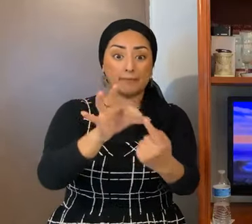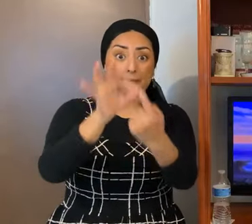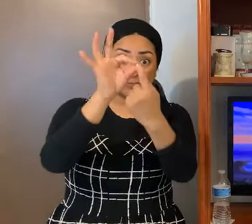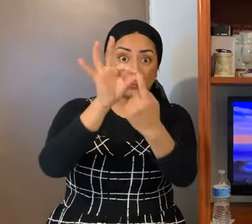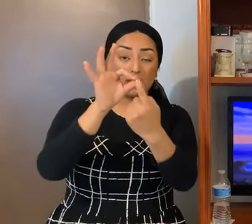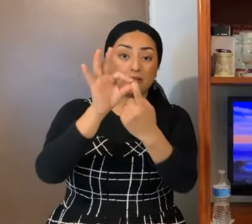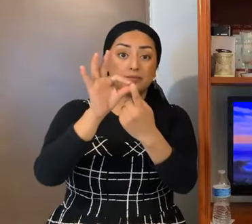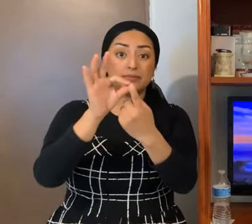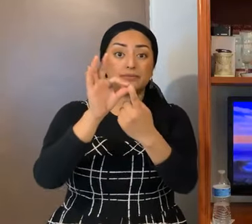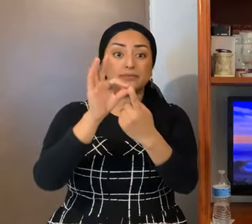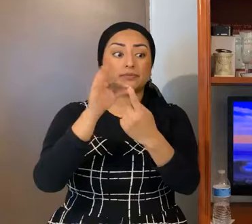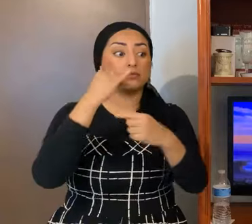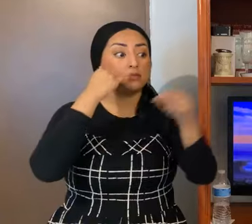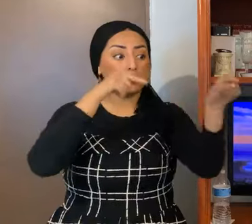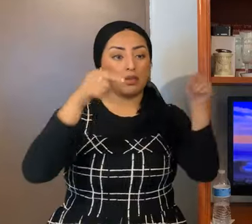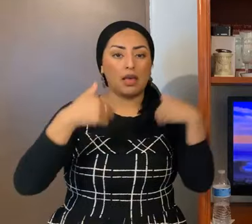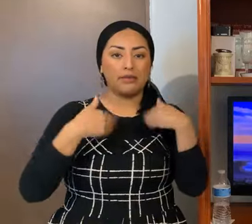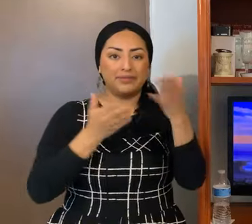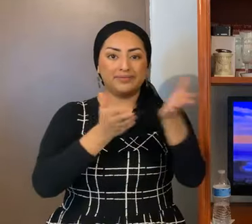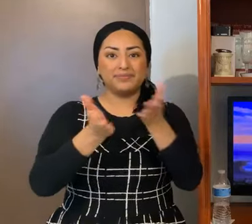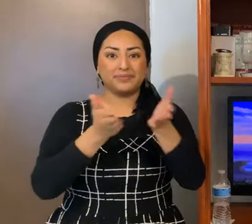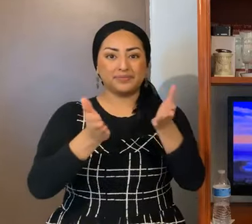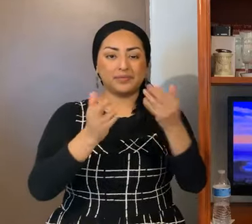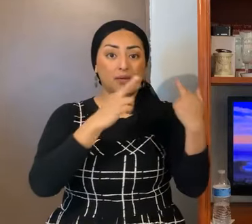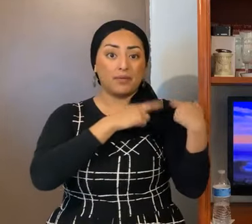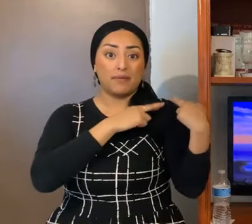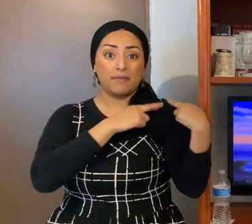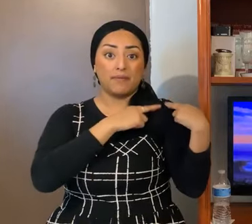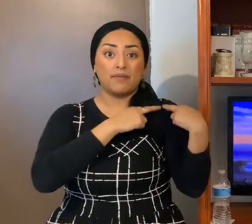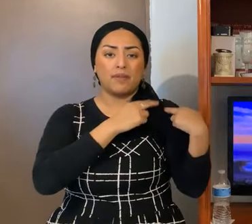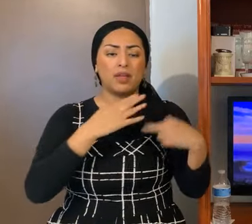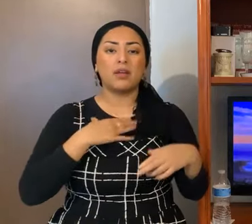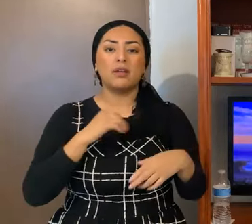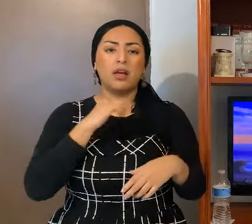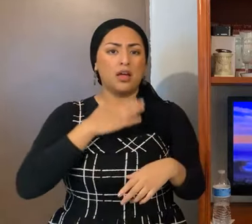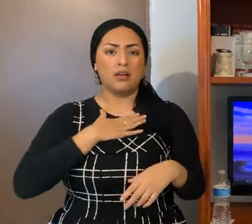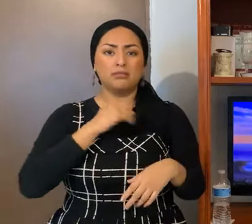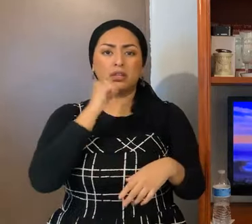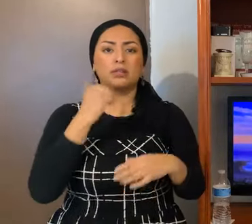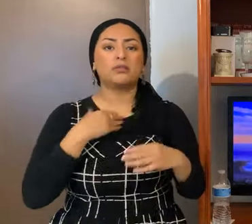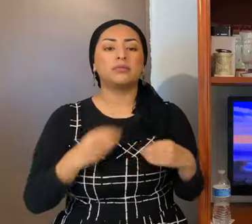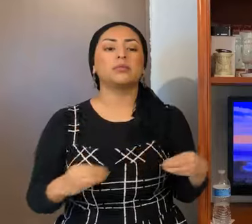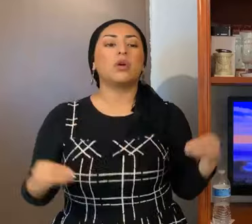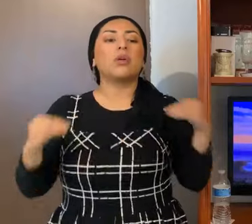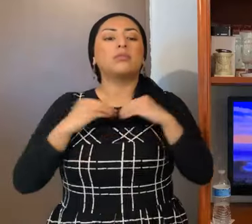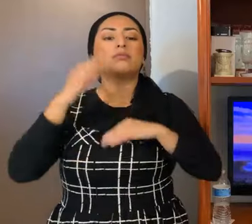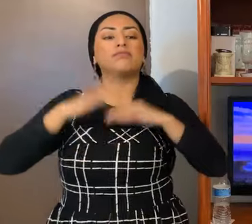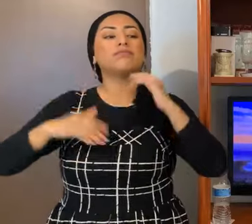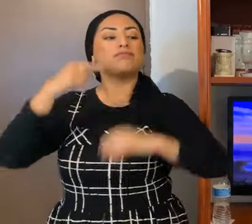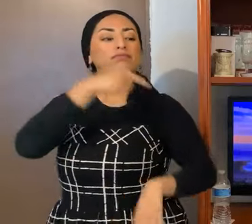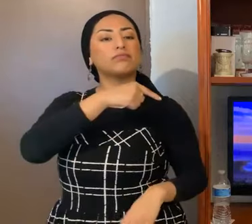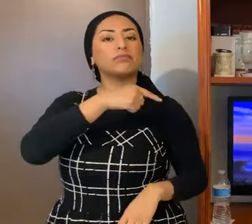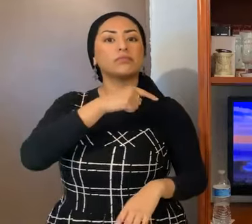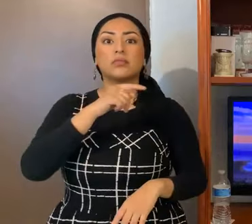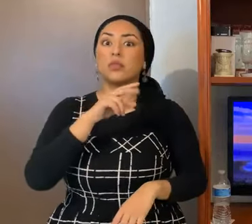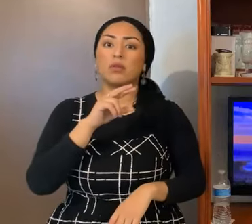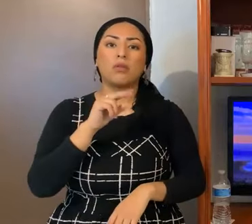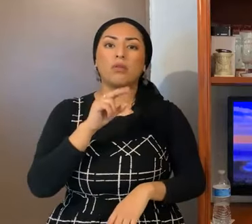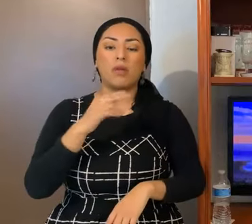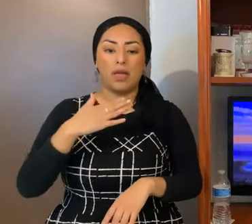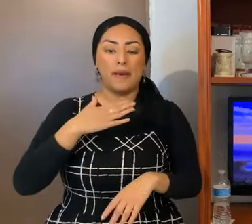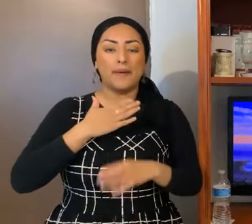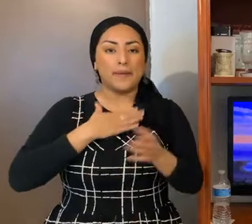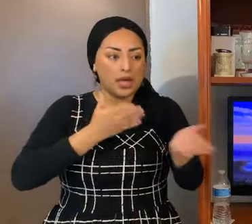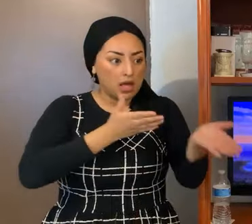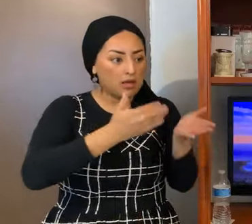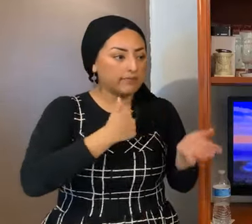llamado, quien tiene un ministerio, una responsabilidad, no es más que los demás. Al contrario, esa persona sirve a